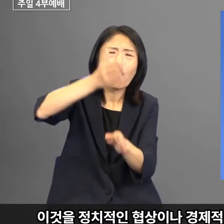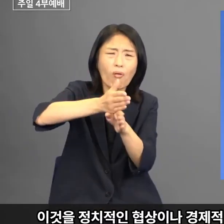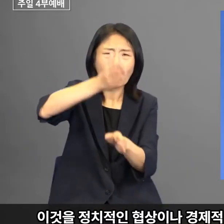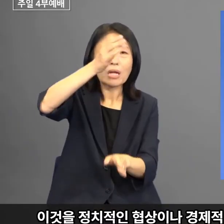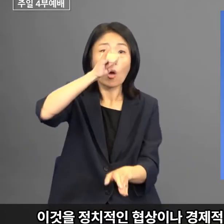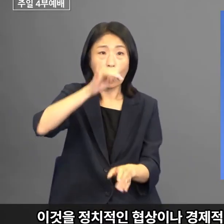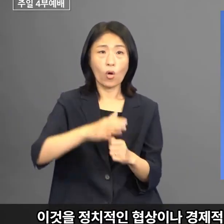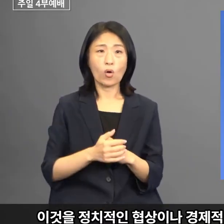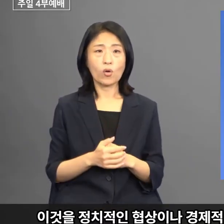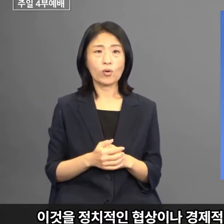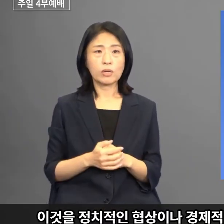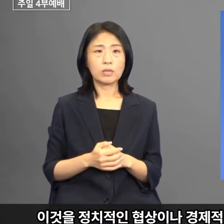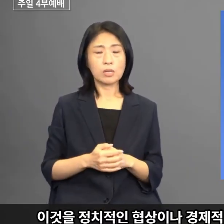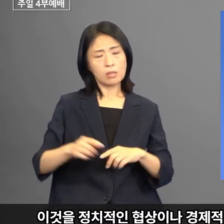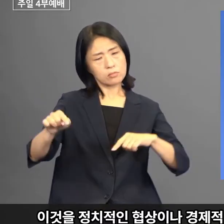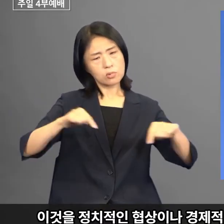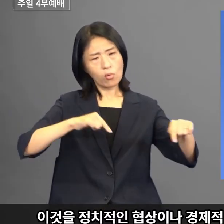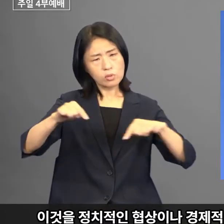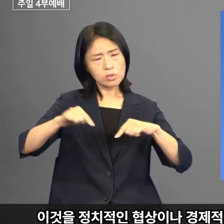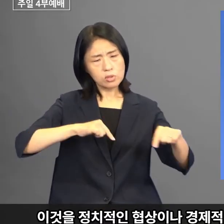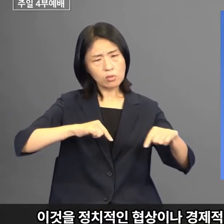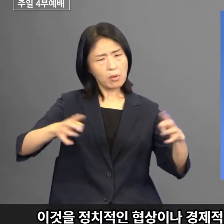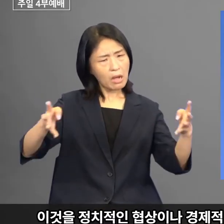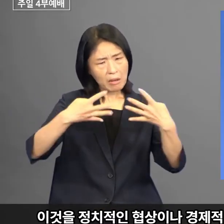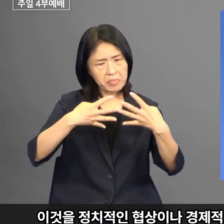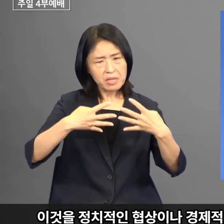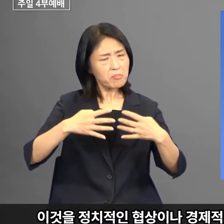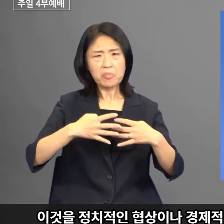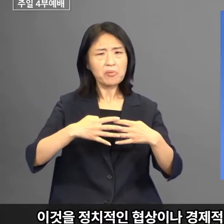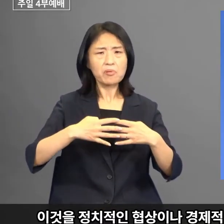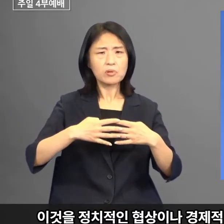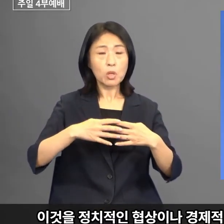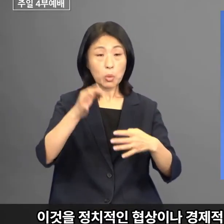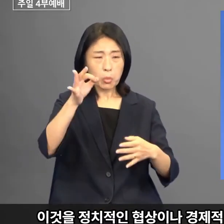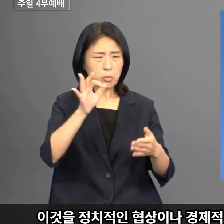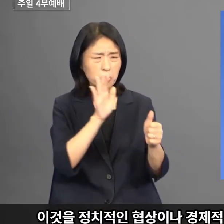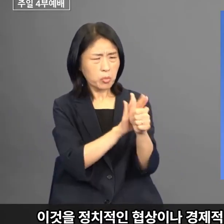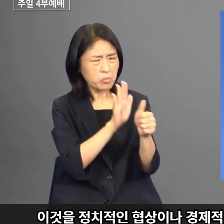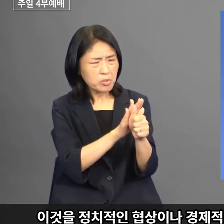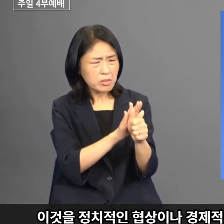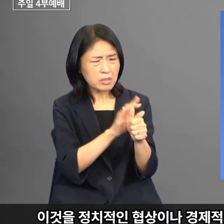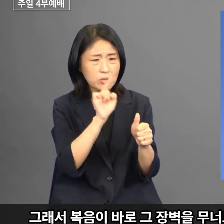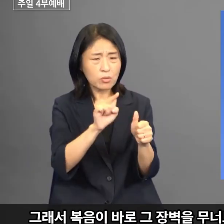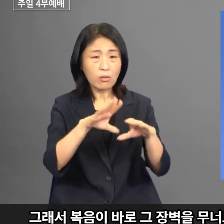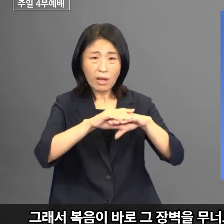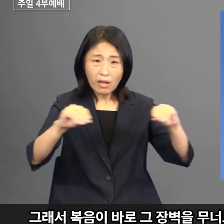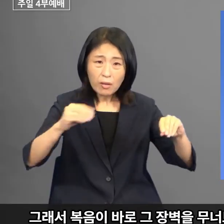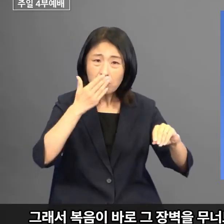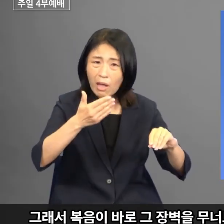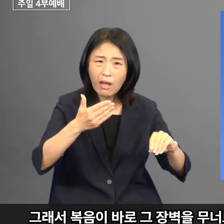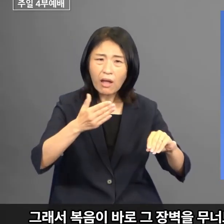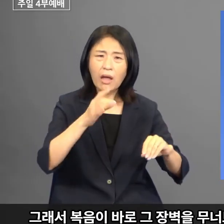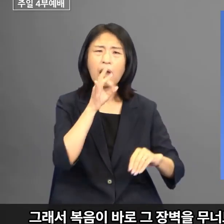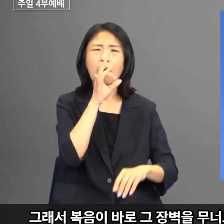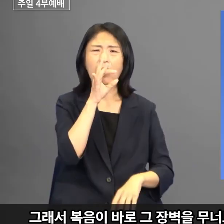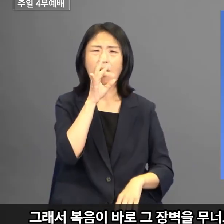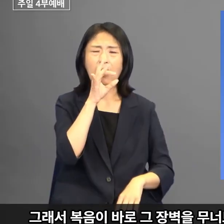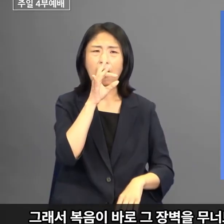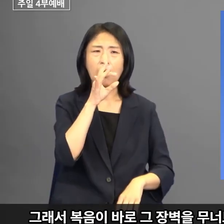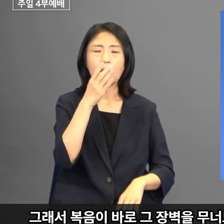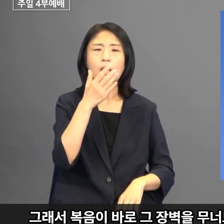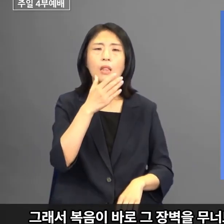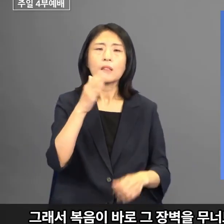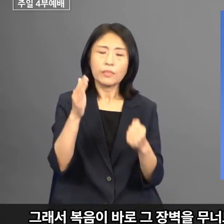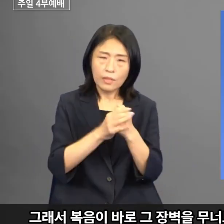이것을 정치적인 협상이나 경제적 지원만으로 해결할 수가 없는 것이죠. 그래서 복음이 바로